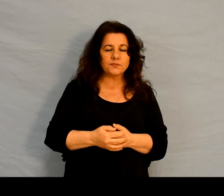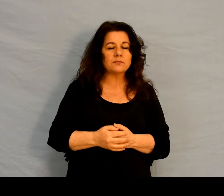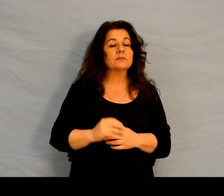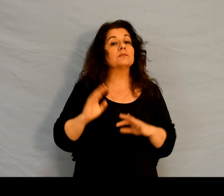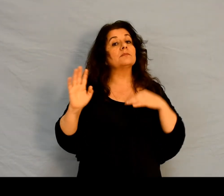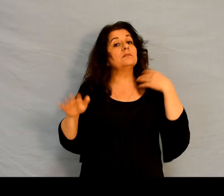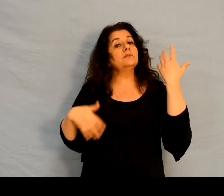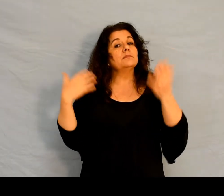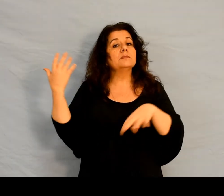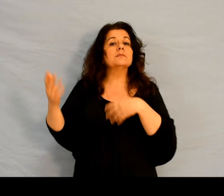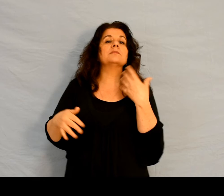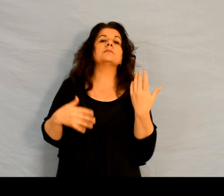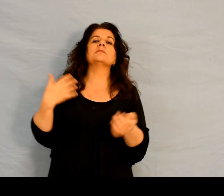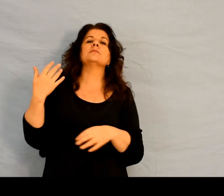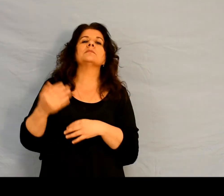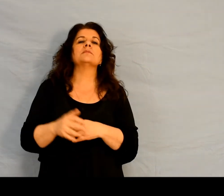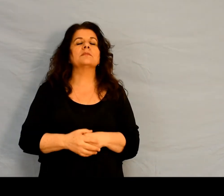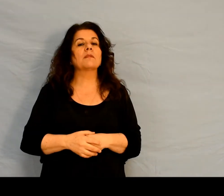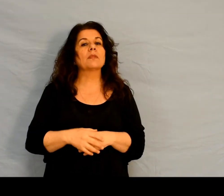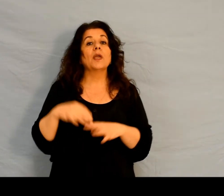Jésus apprit qu'il l'avait jeté dehors.